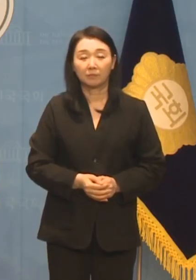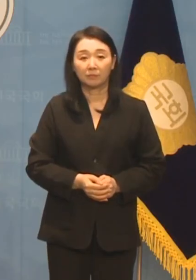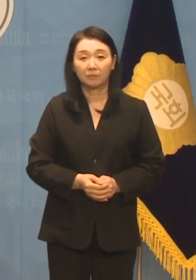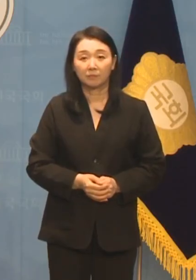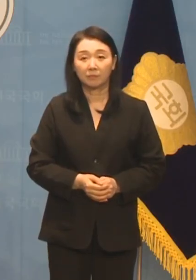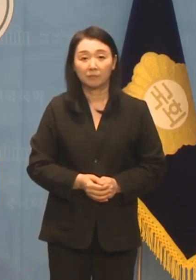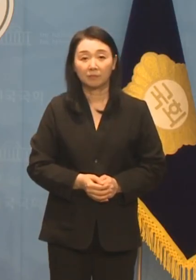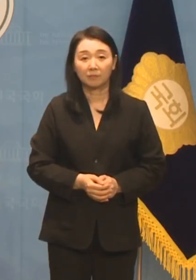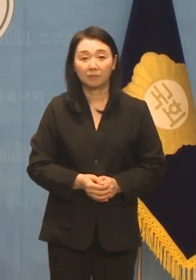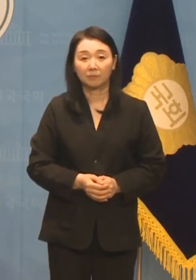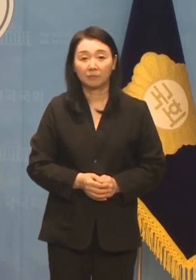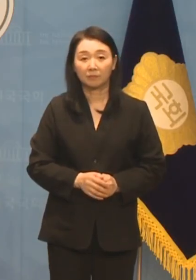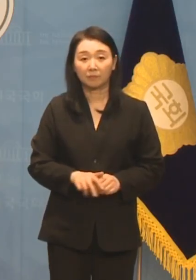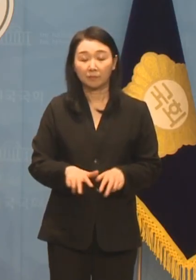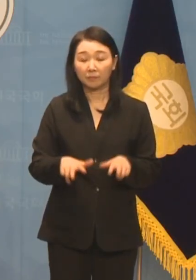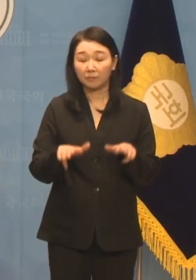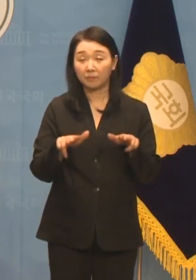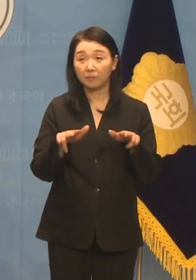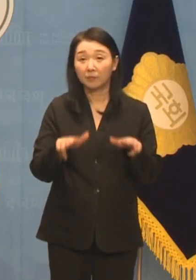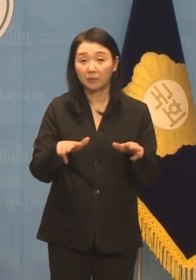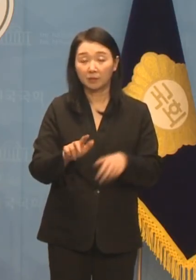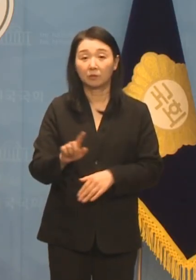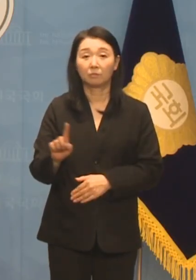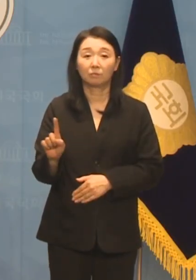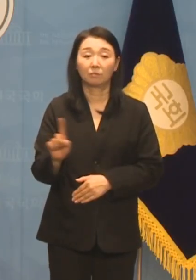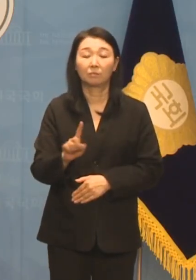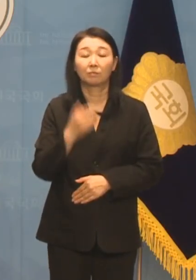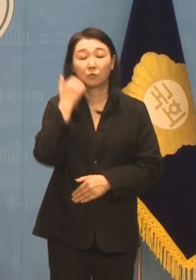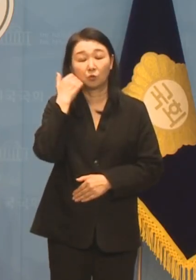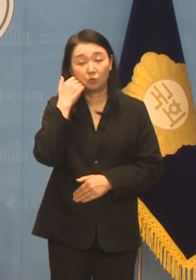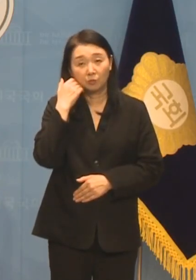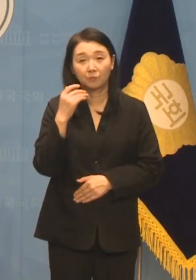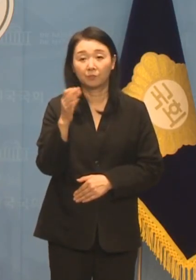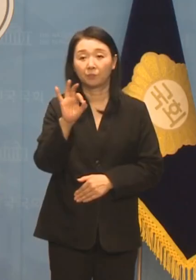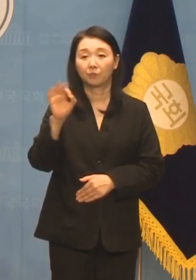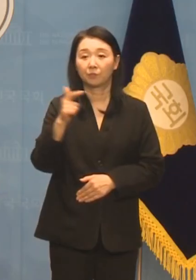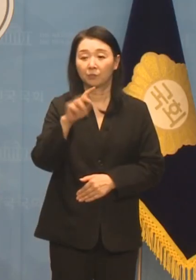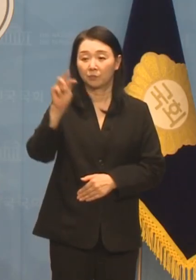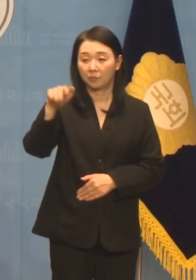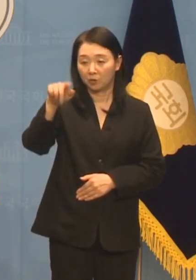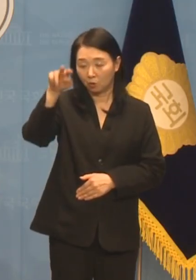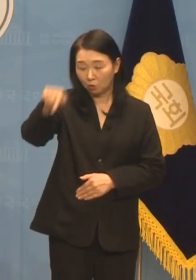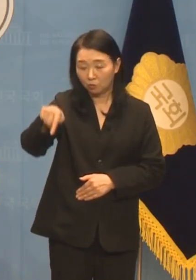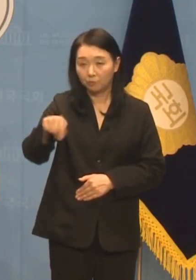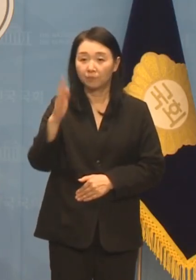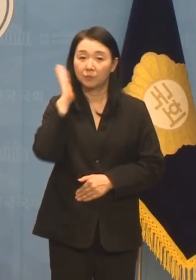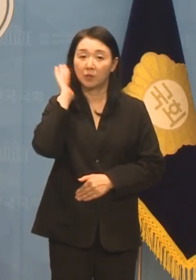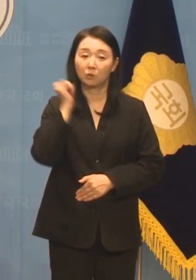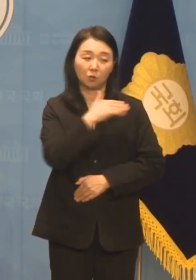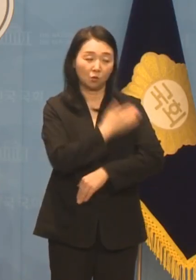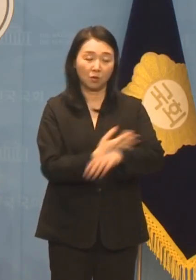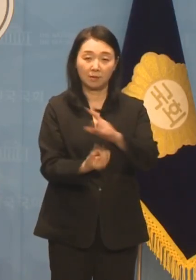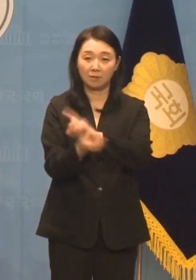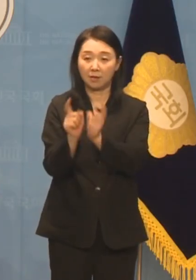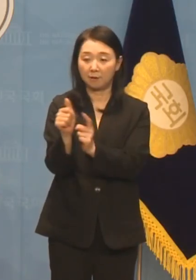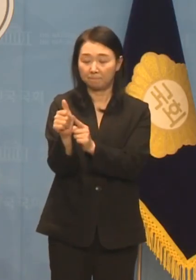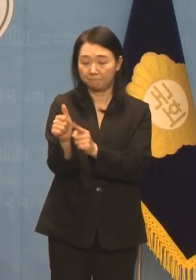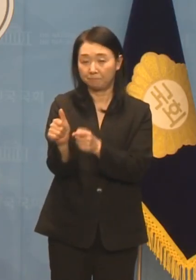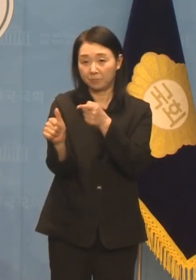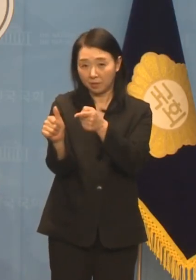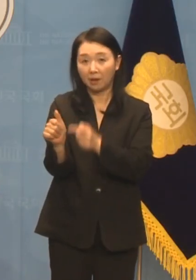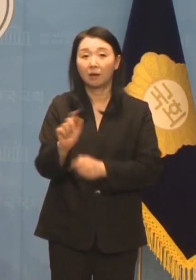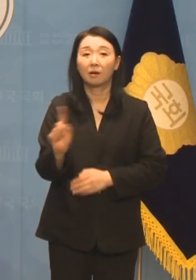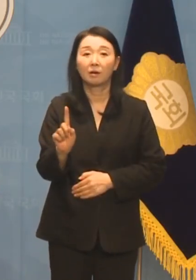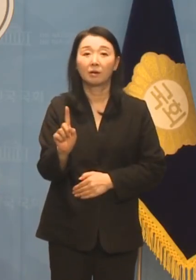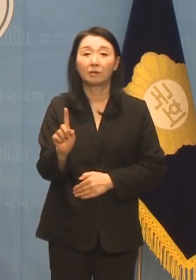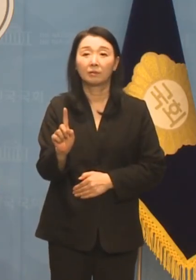이제 한독수 대통령 권한 대행을 가리키려면 디귿,